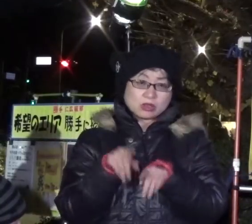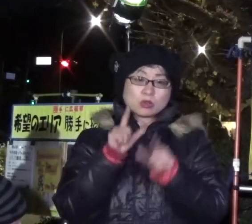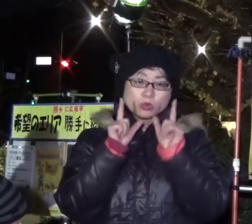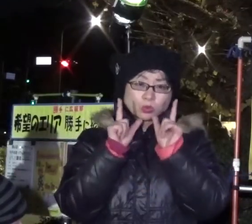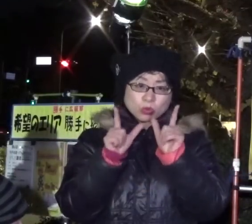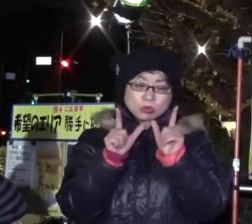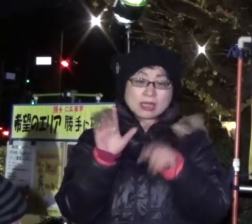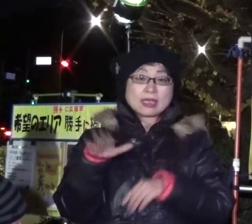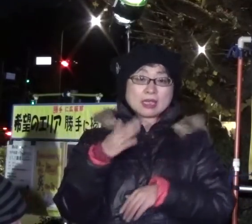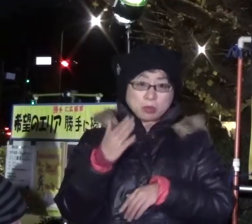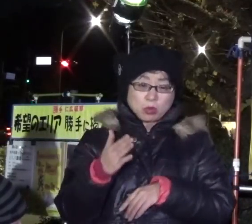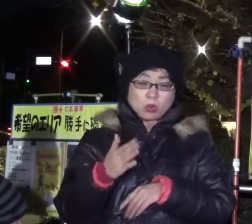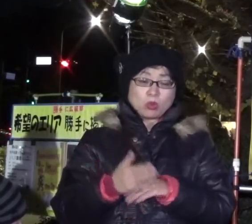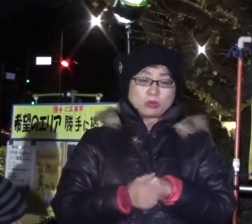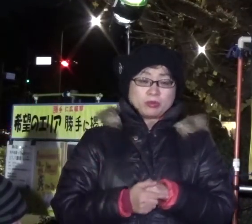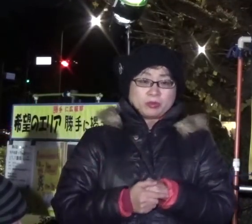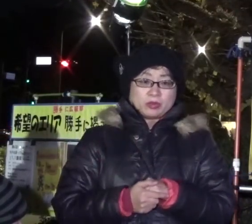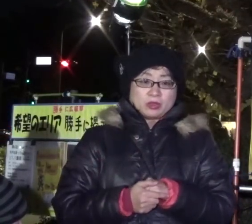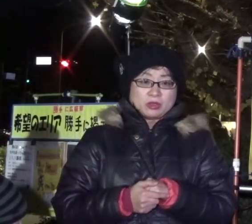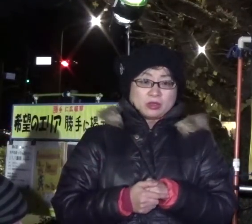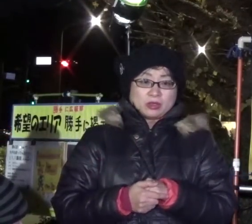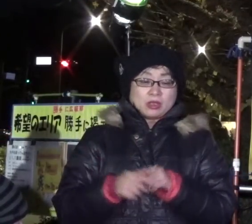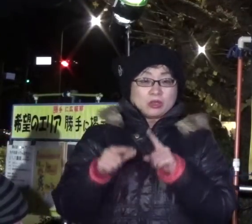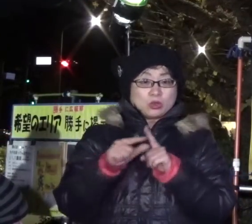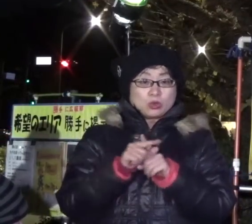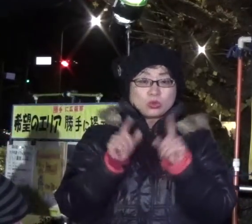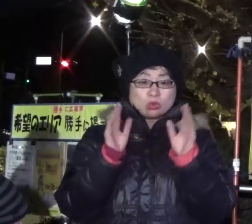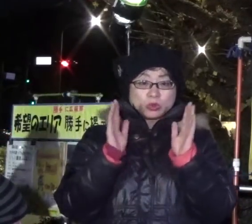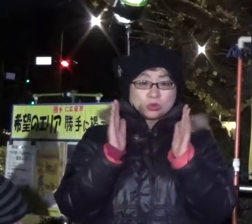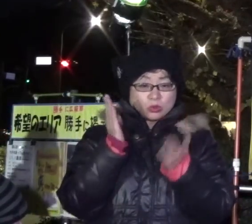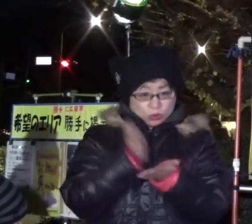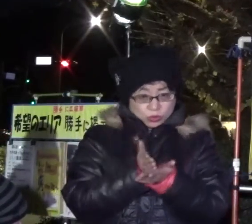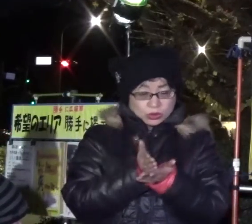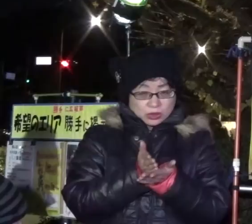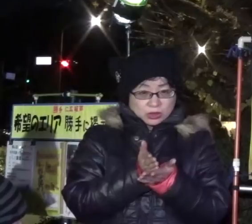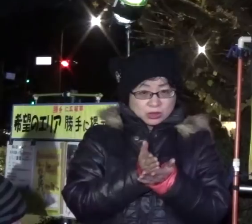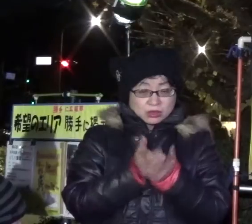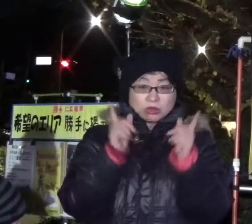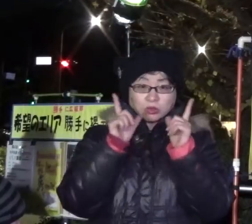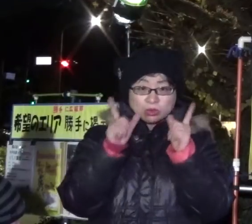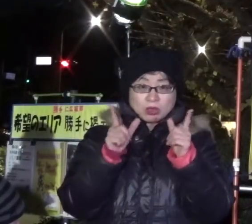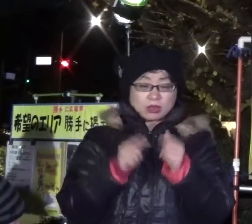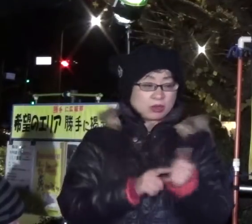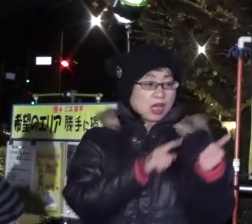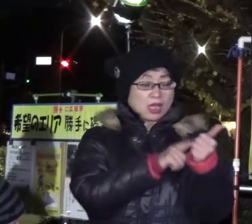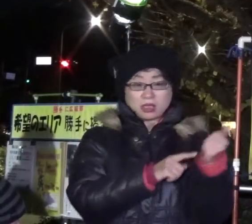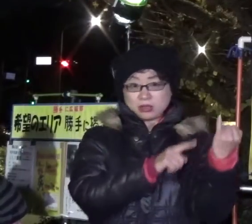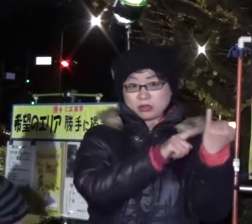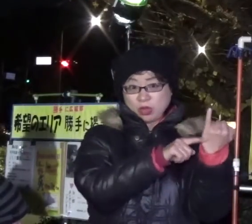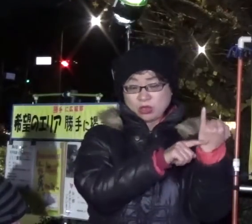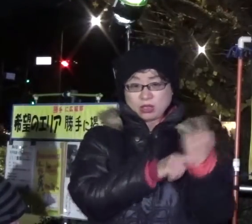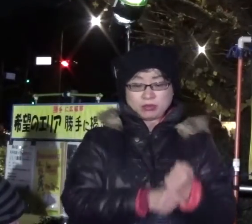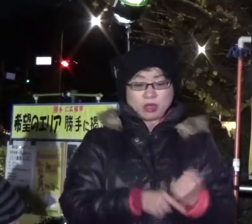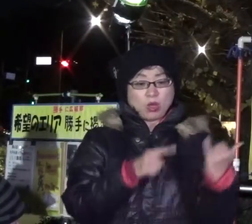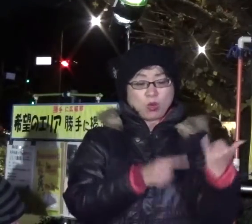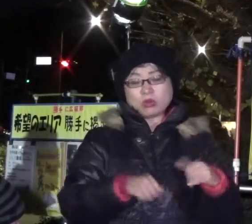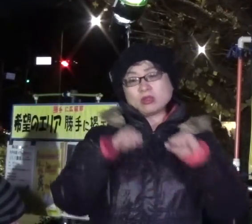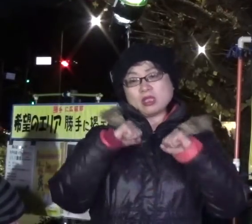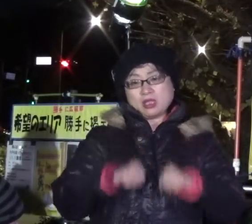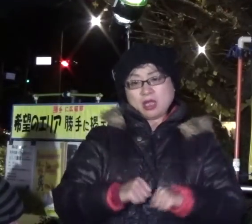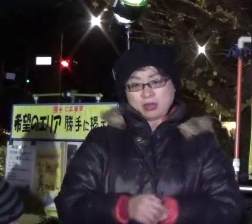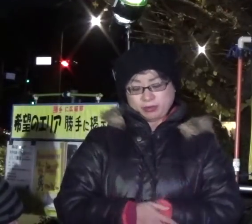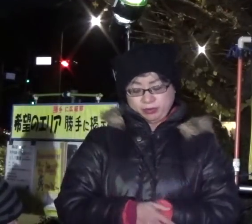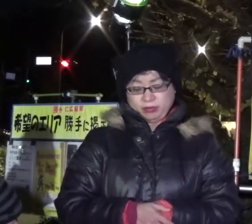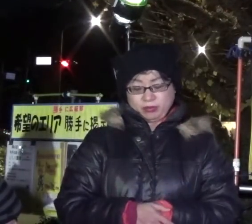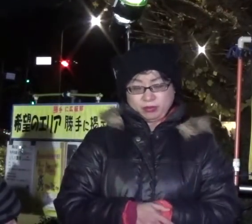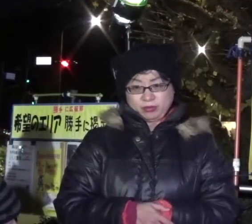ども、その中止の宣言した中、飛鳥さんとね、二郎さんはね、いたんですよ、ここ